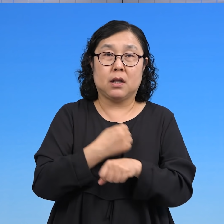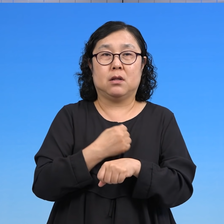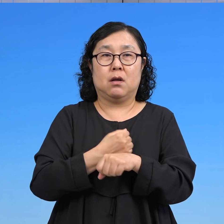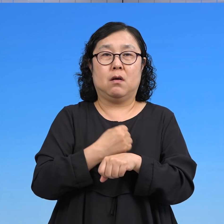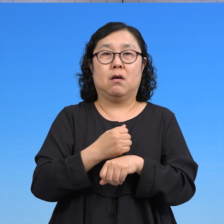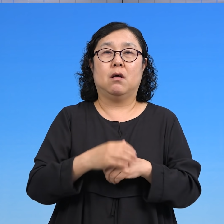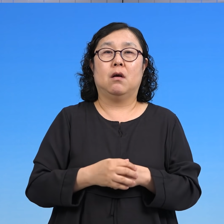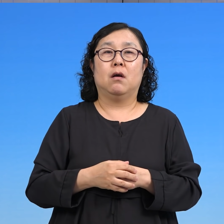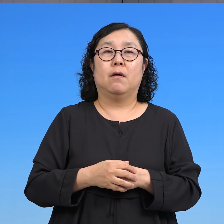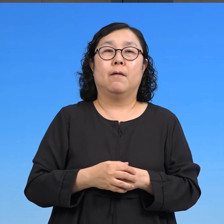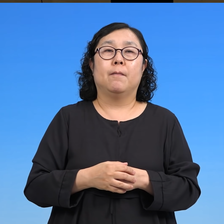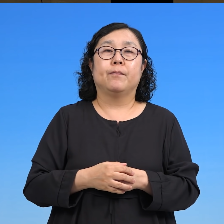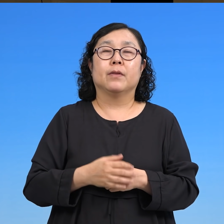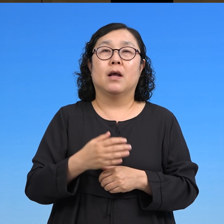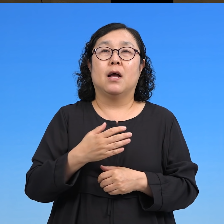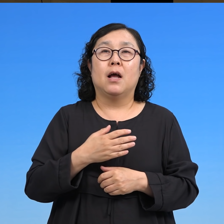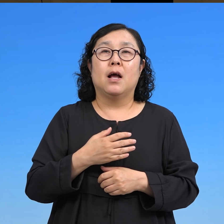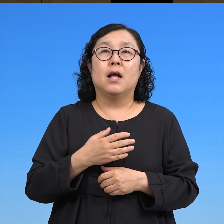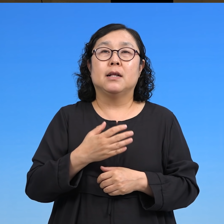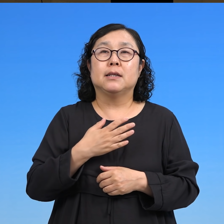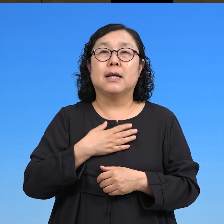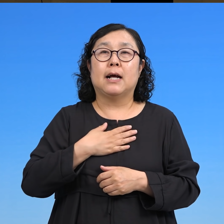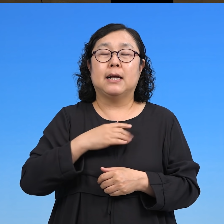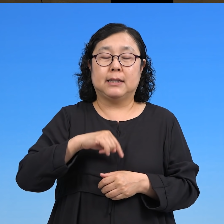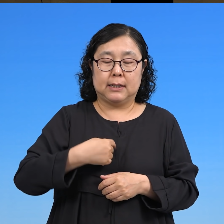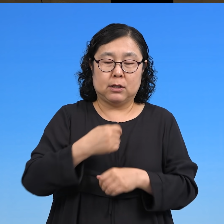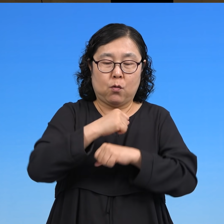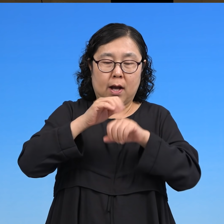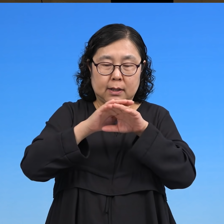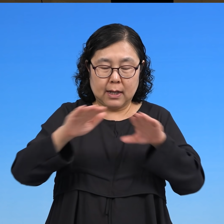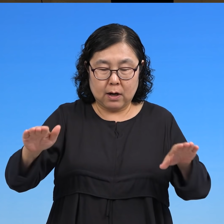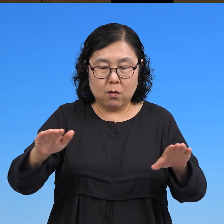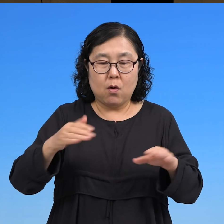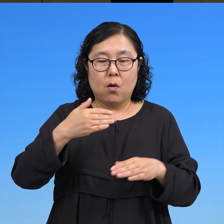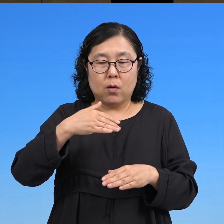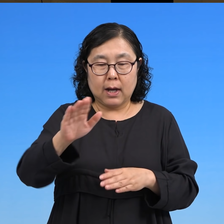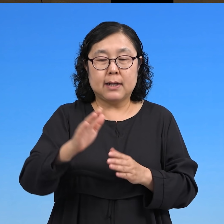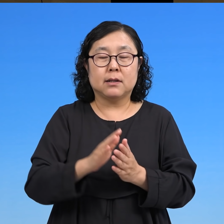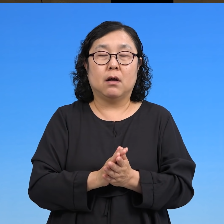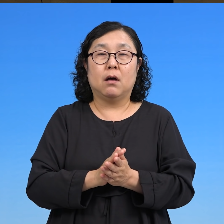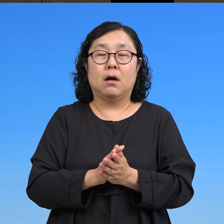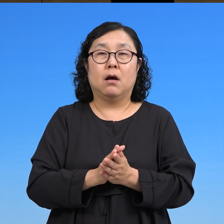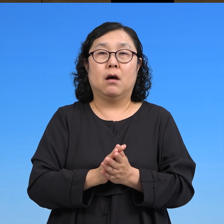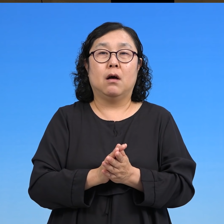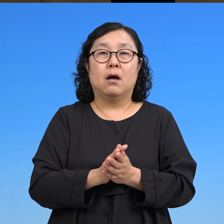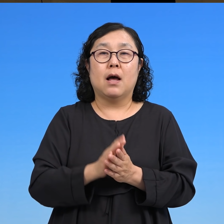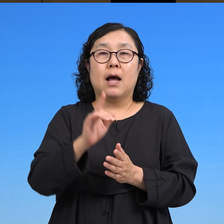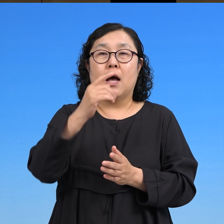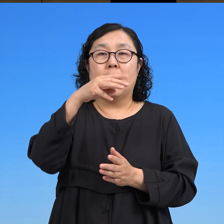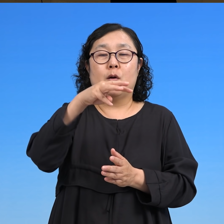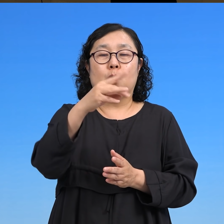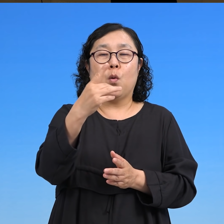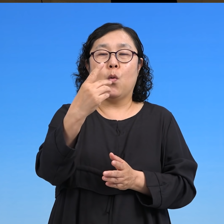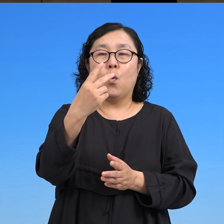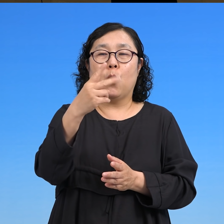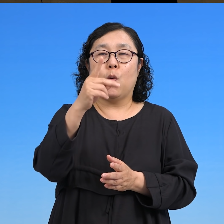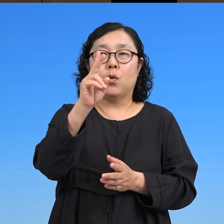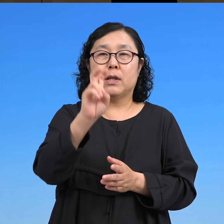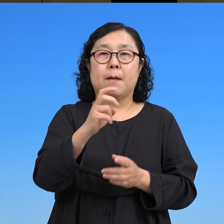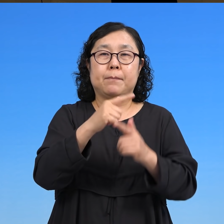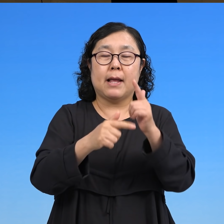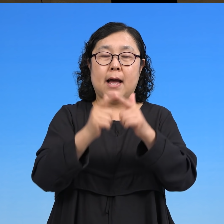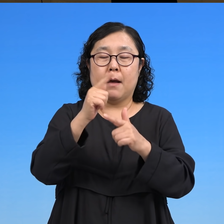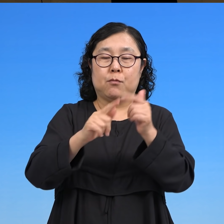19장 4절을 보십시오. 이런 처량한 고백을 합니다. 자기 자신은 광야로 들어가 하룻길쯤 가서 한 로뎀 나무